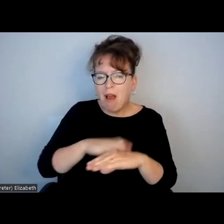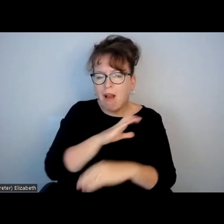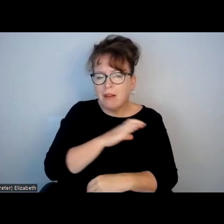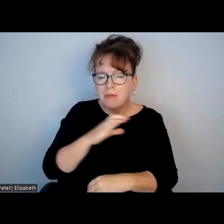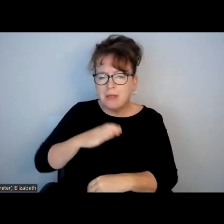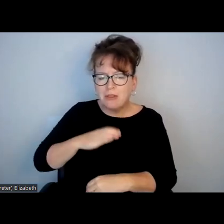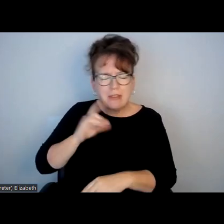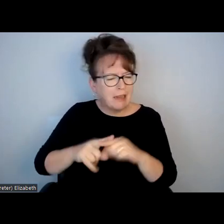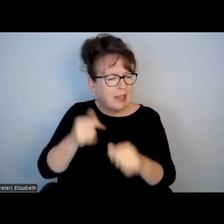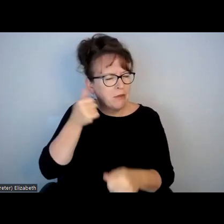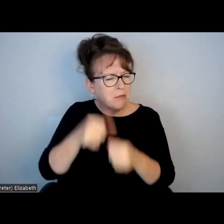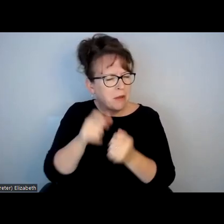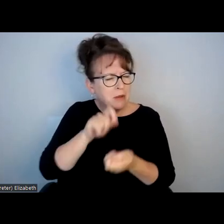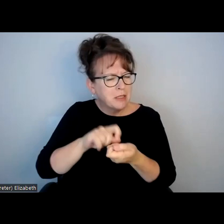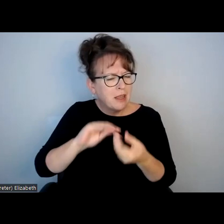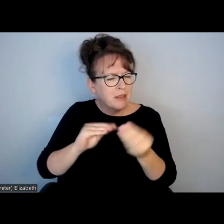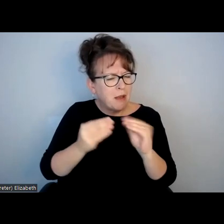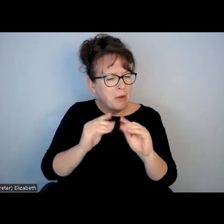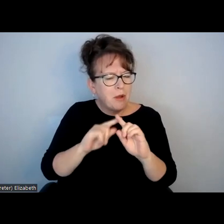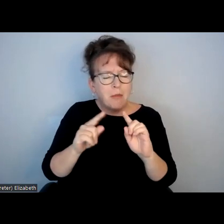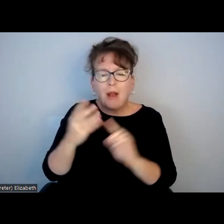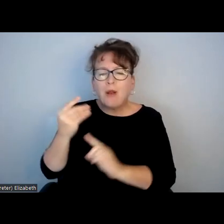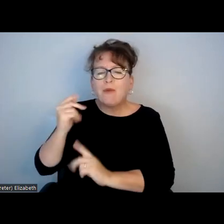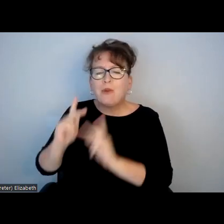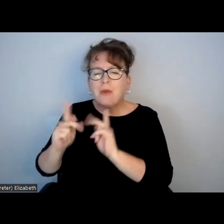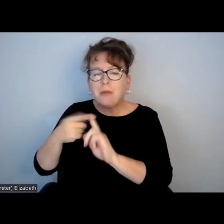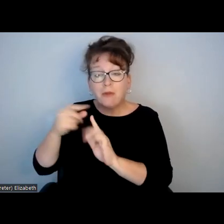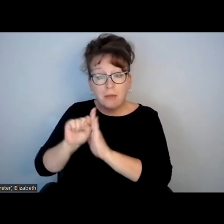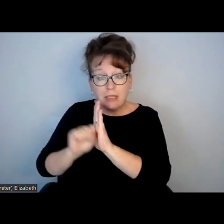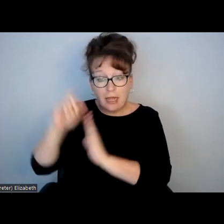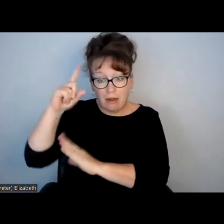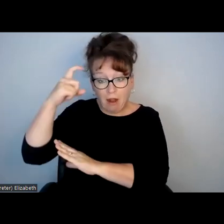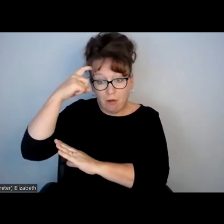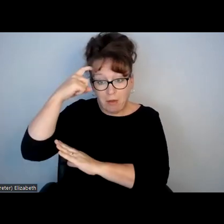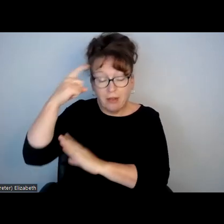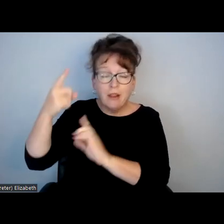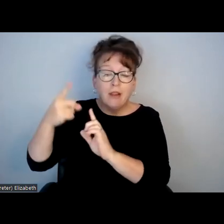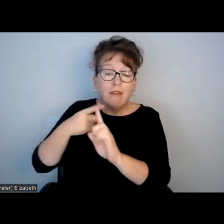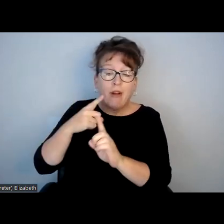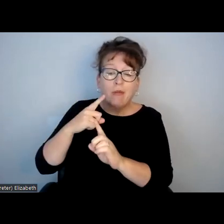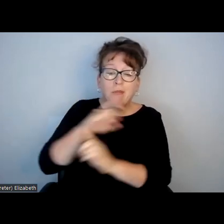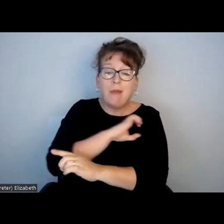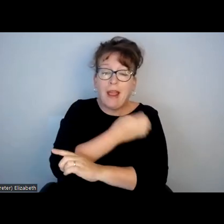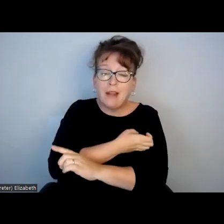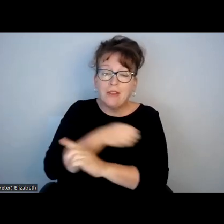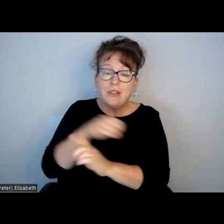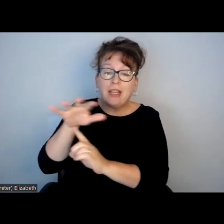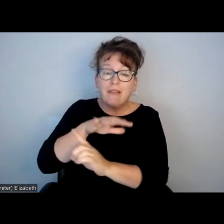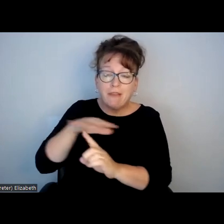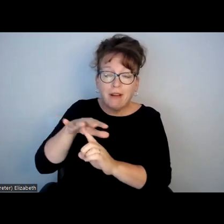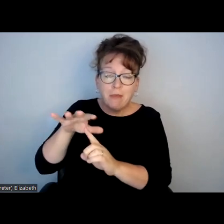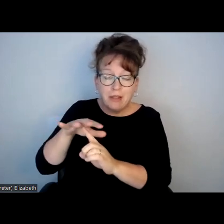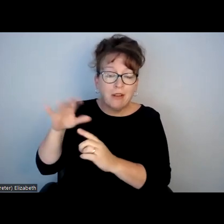tal vez no estoy segura de Cuántos miembros de la comisión tenemos así que tenemos personas de